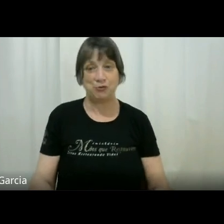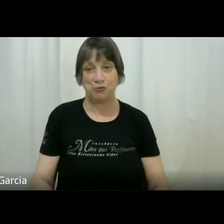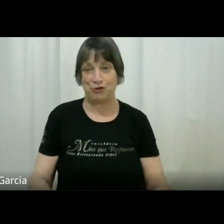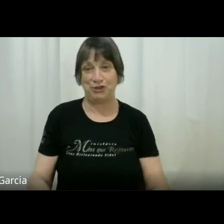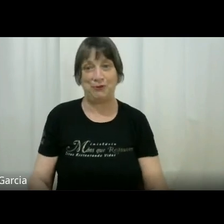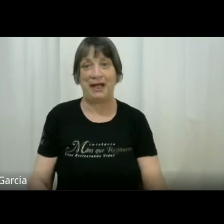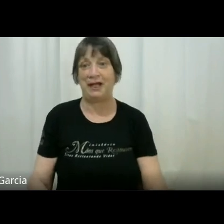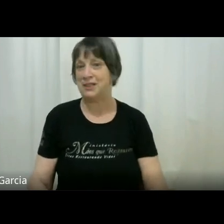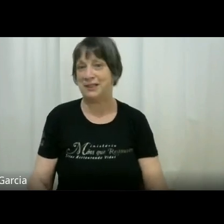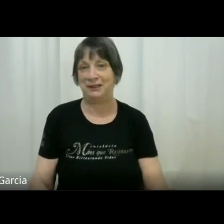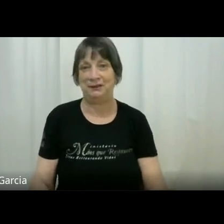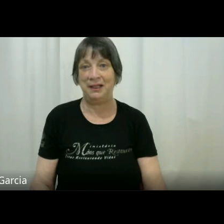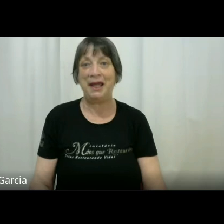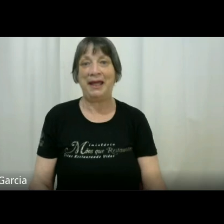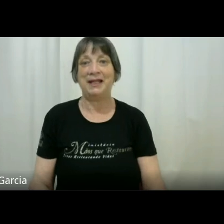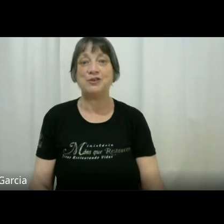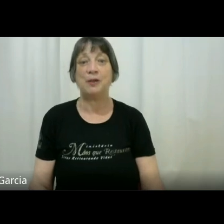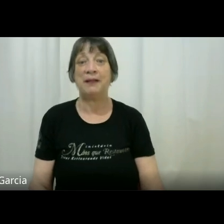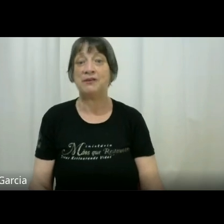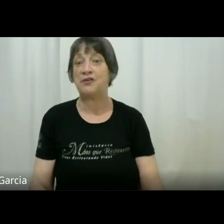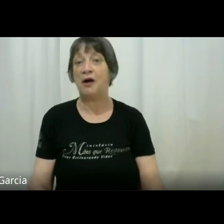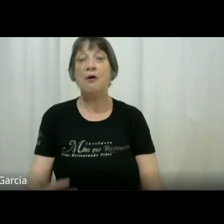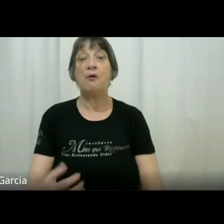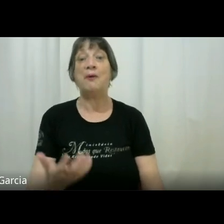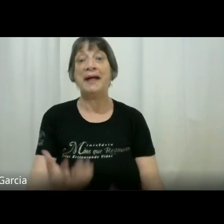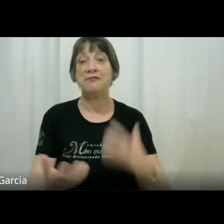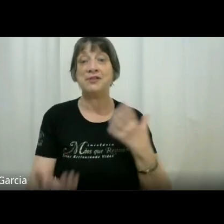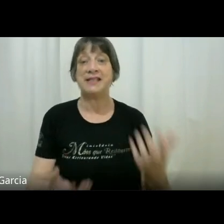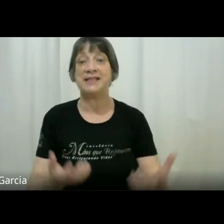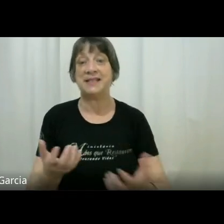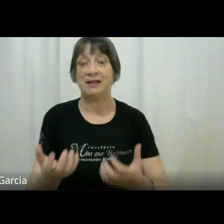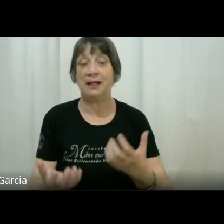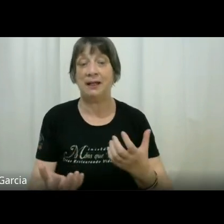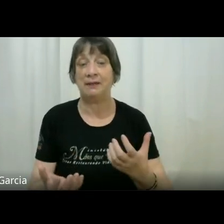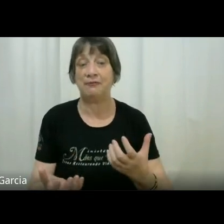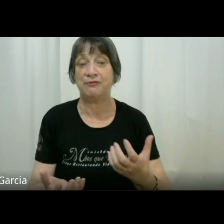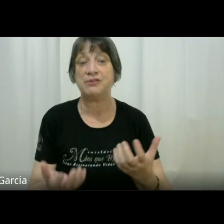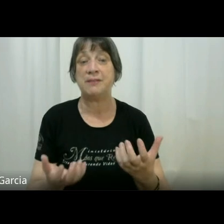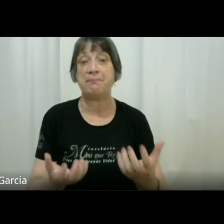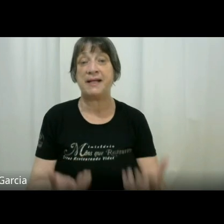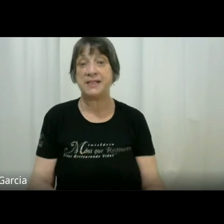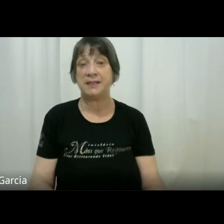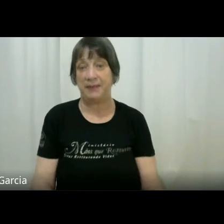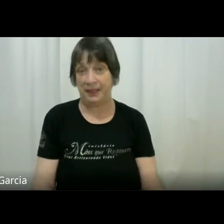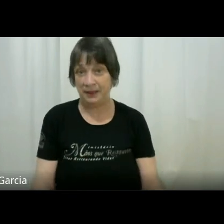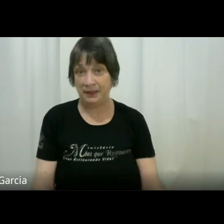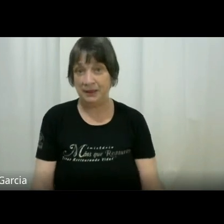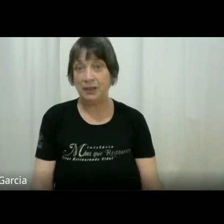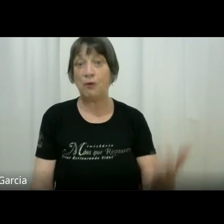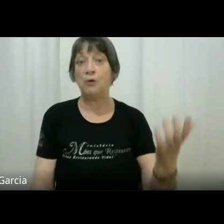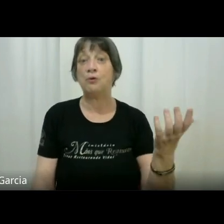se assuste, não é assim, era só para dizer assim, ó, como é que vocês vão se